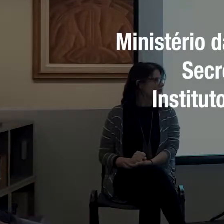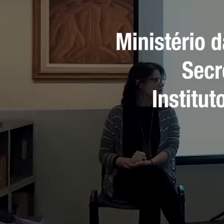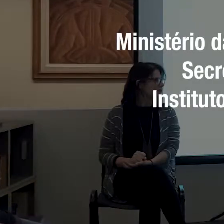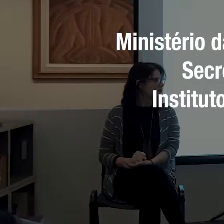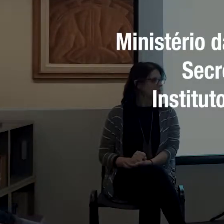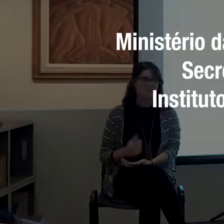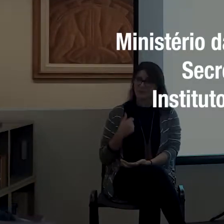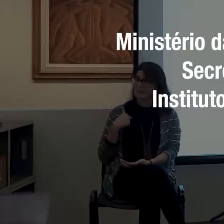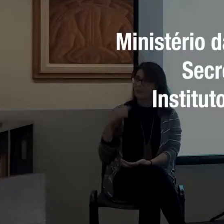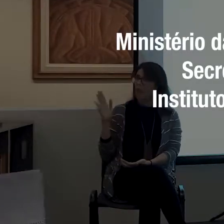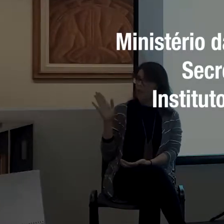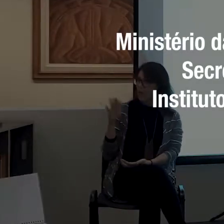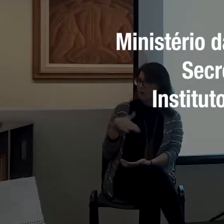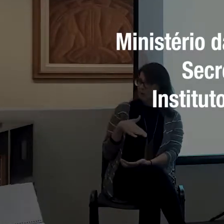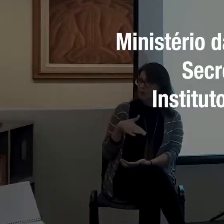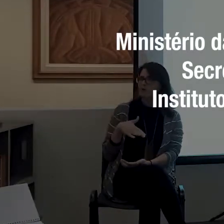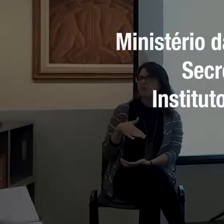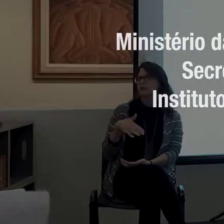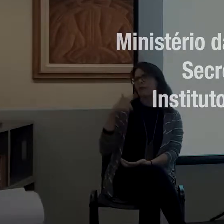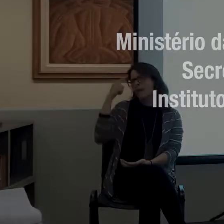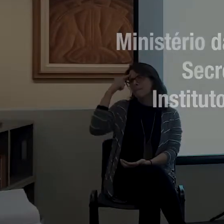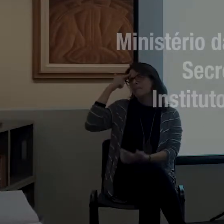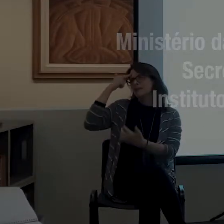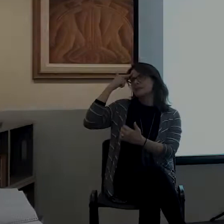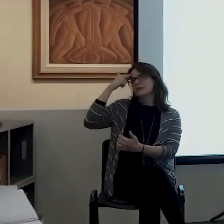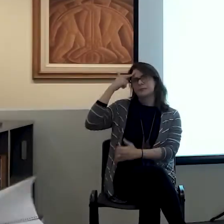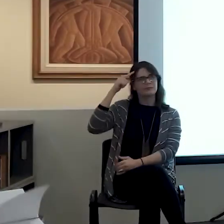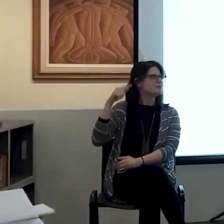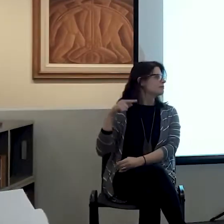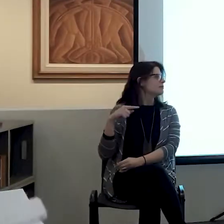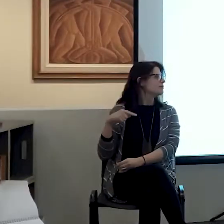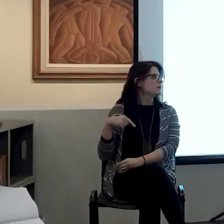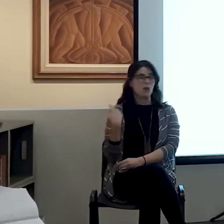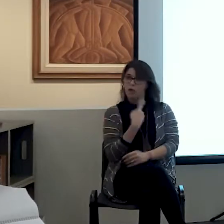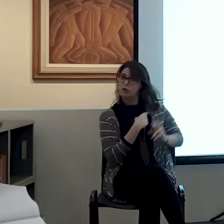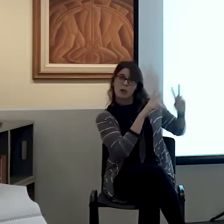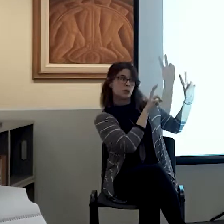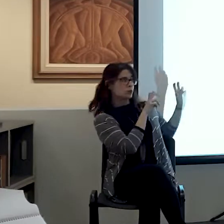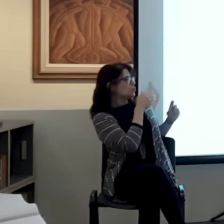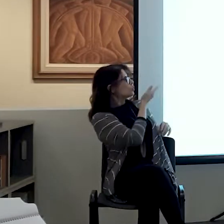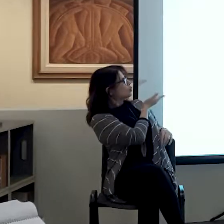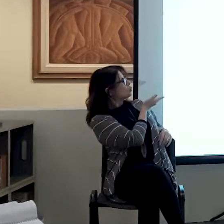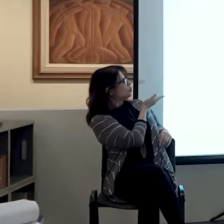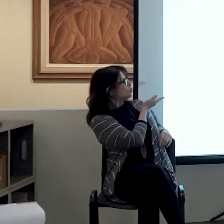Eu vim para cá pensando, antes da nosso assunto vai ser esse aqui.